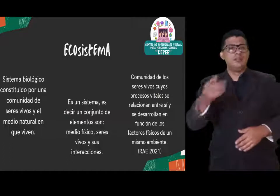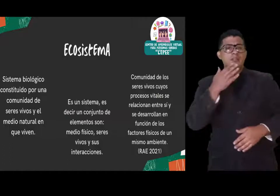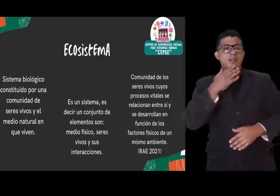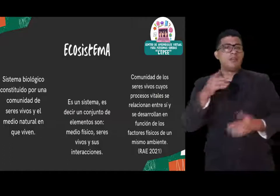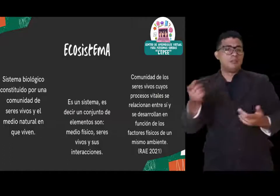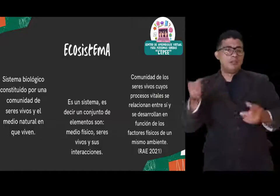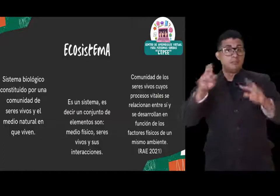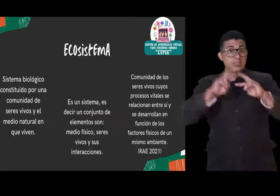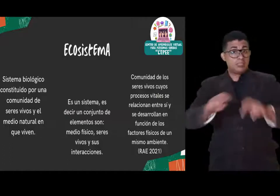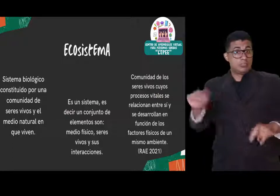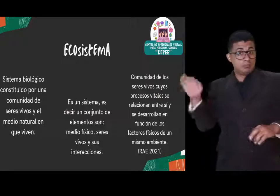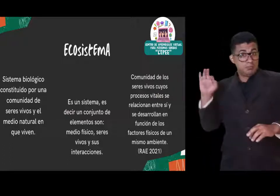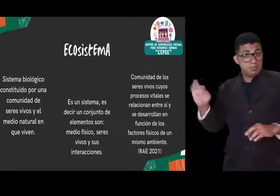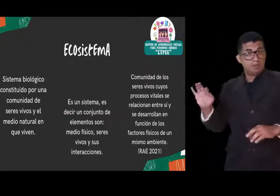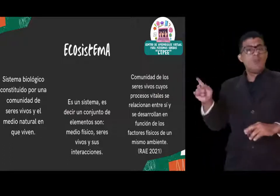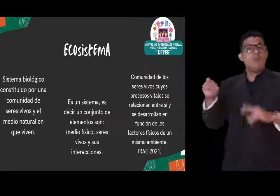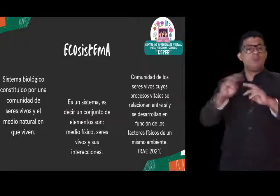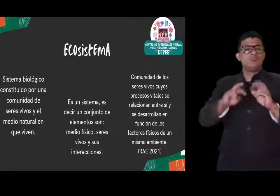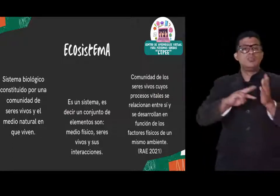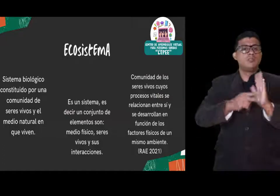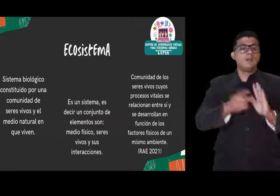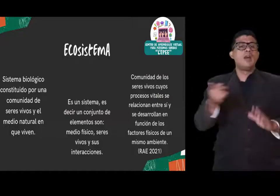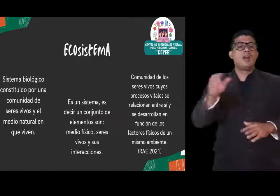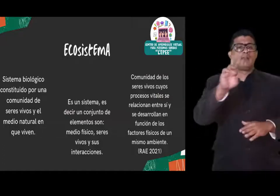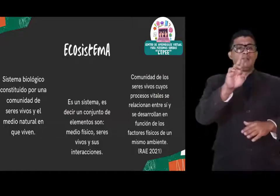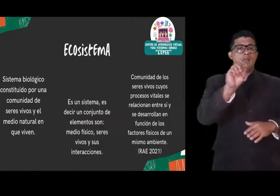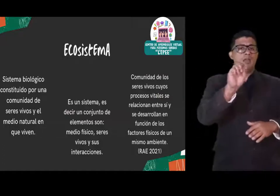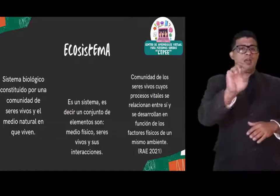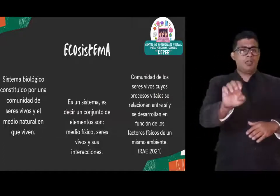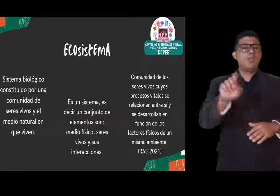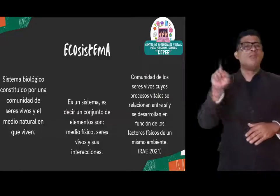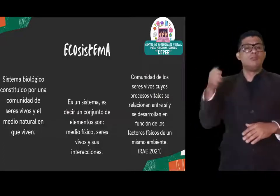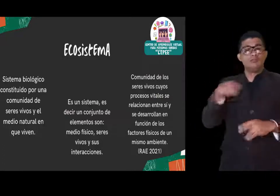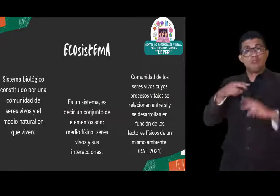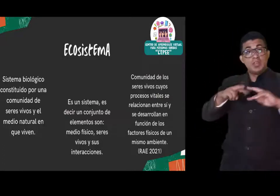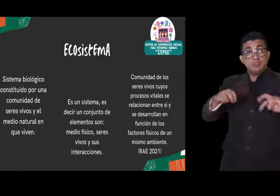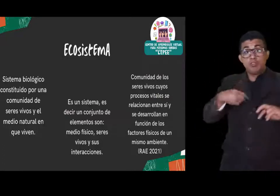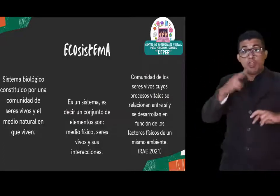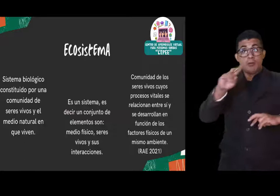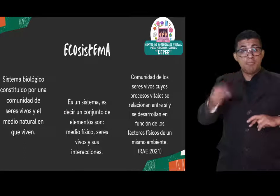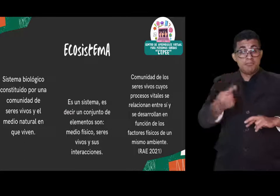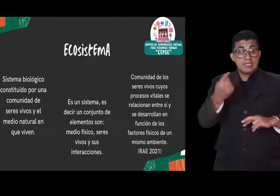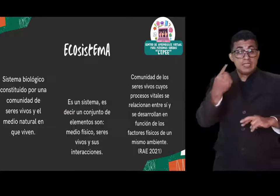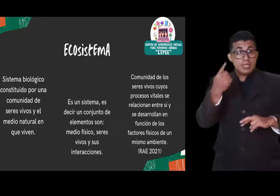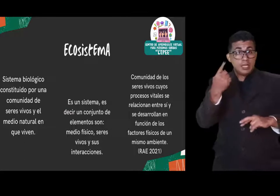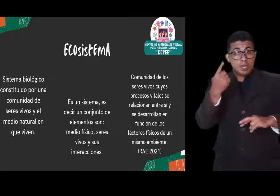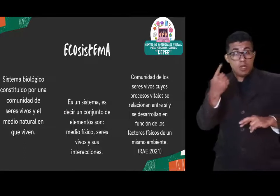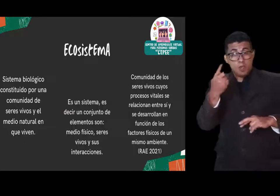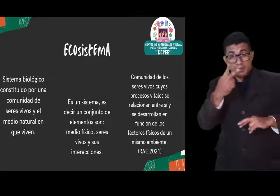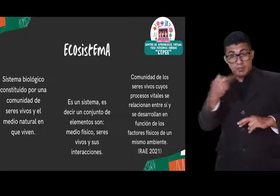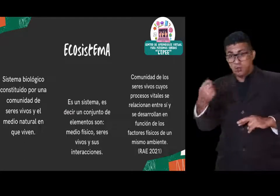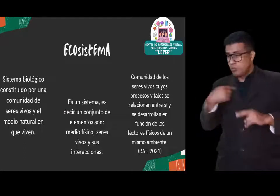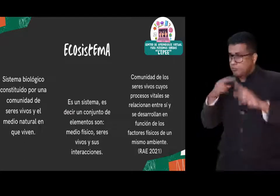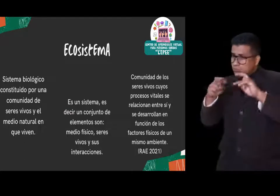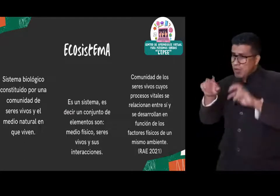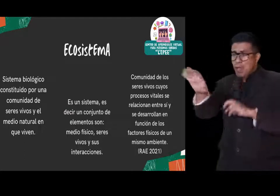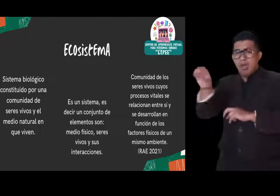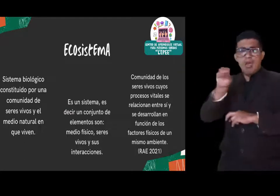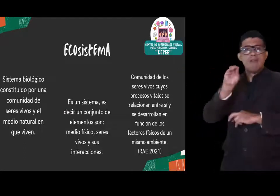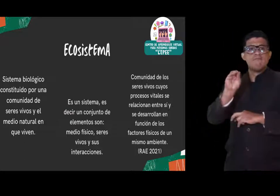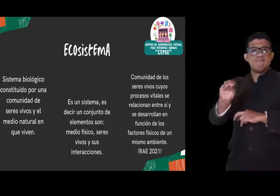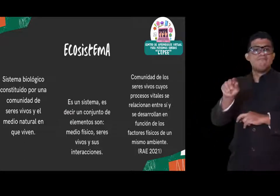Entonces, estas son definiciones que da la RAE, ¿sí? Desde